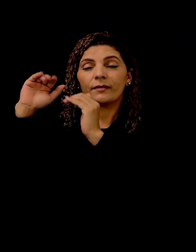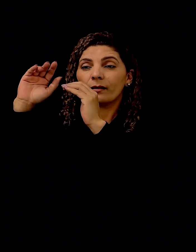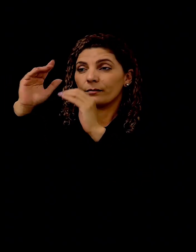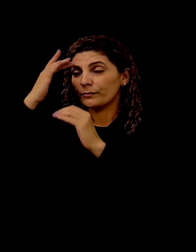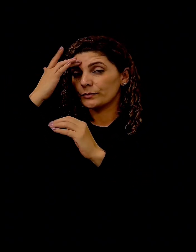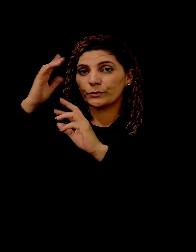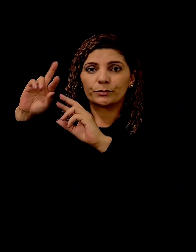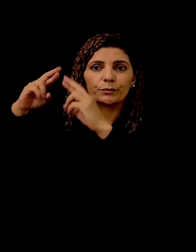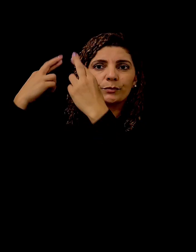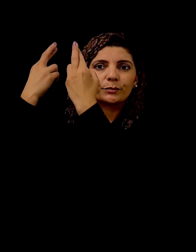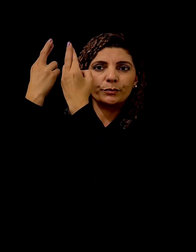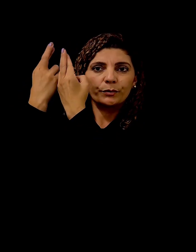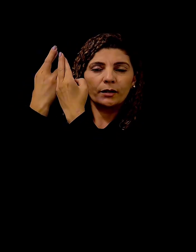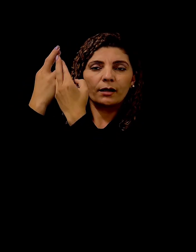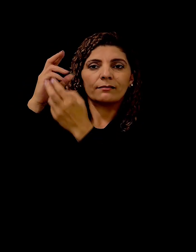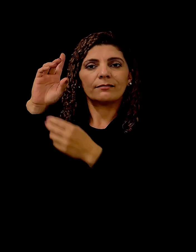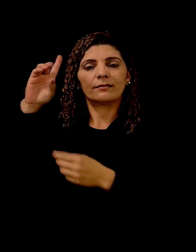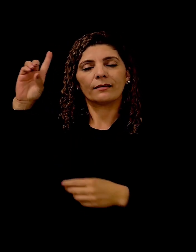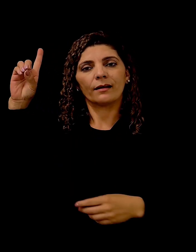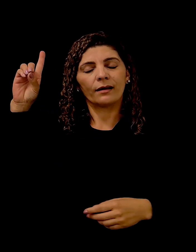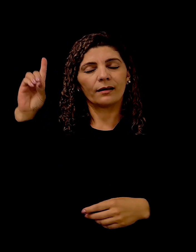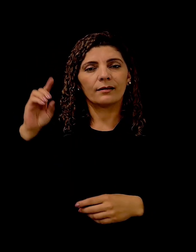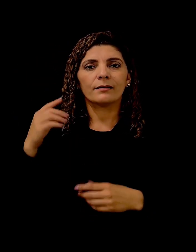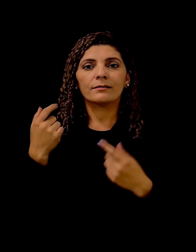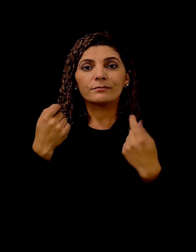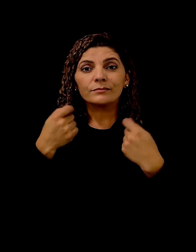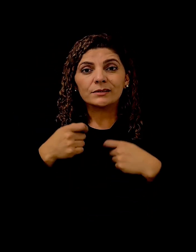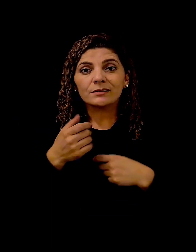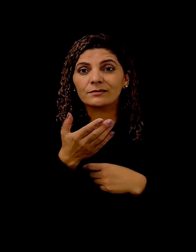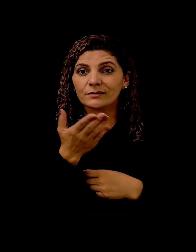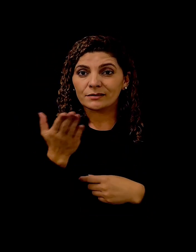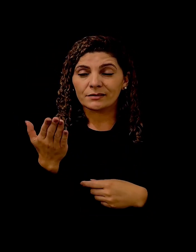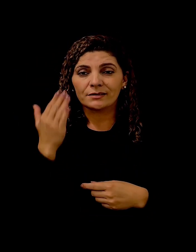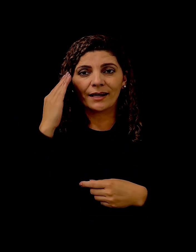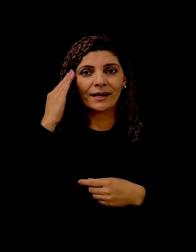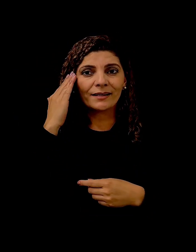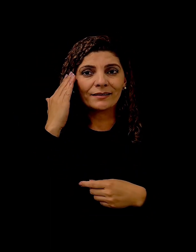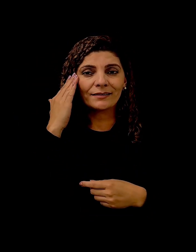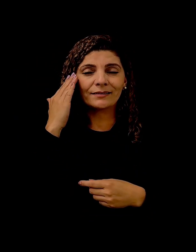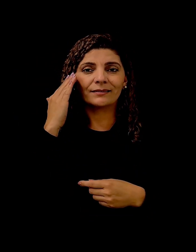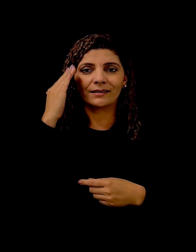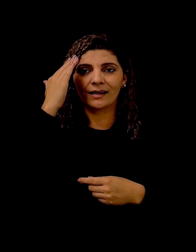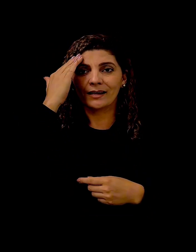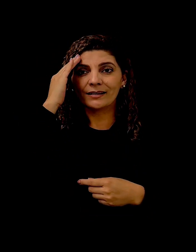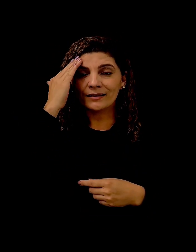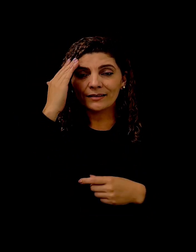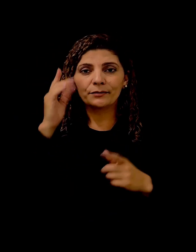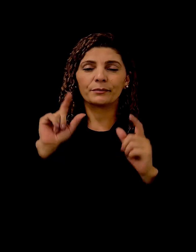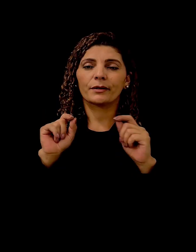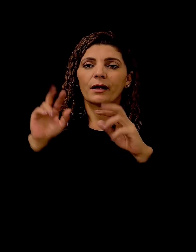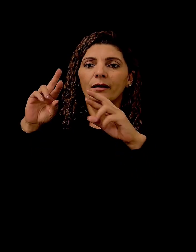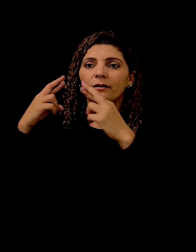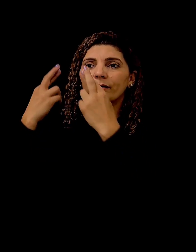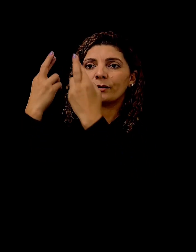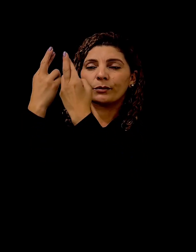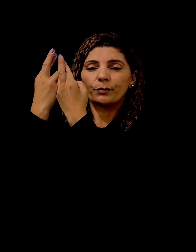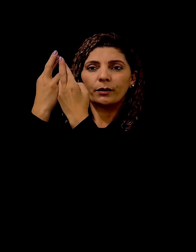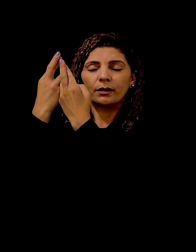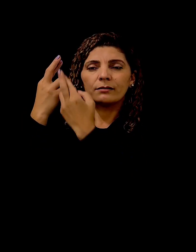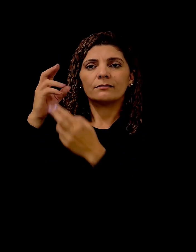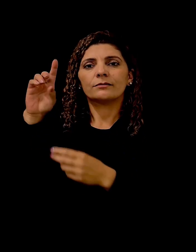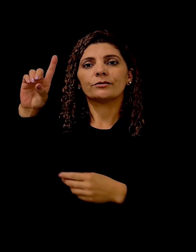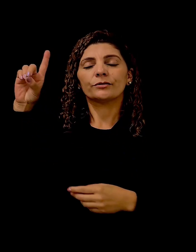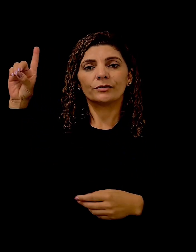dele. Então, eu queria que você entendesse que esse reino, o reino de Deus, é